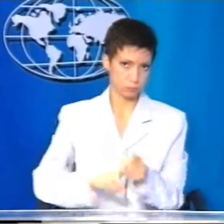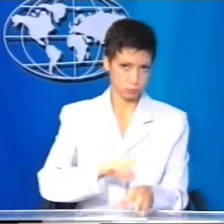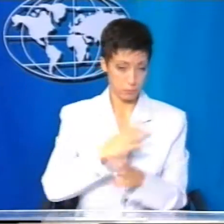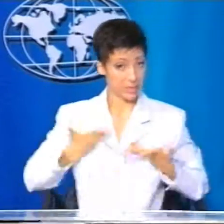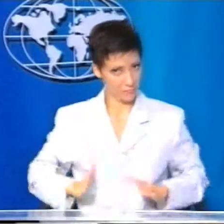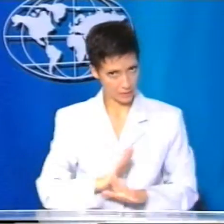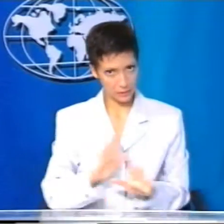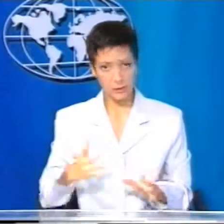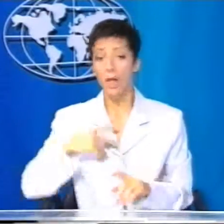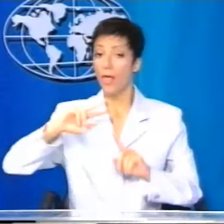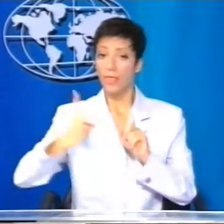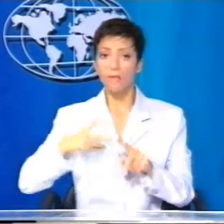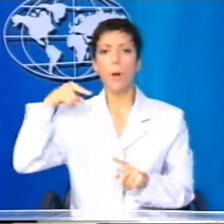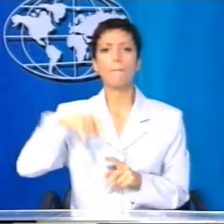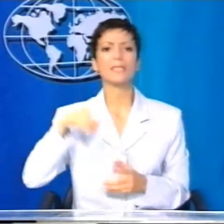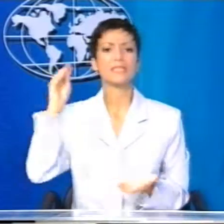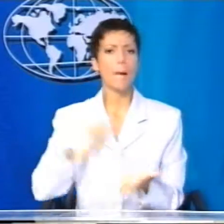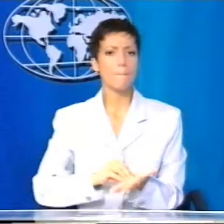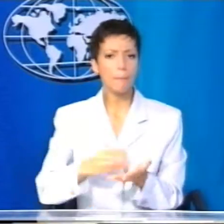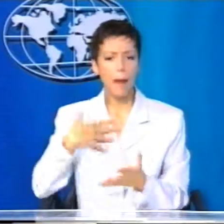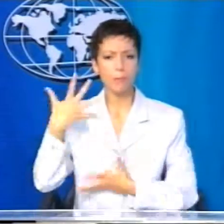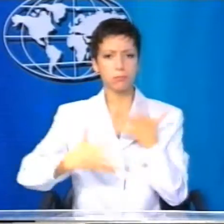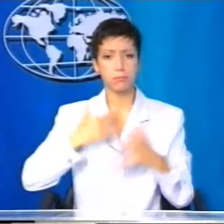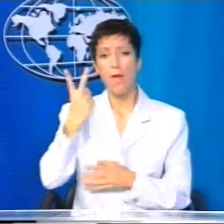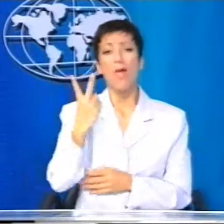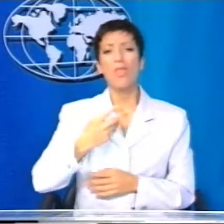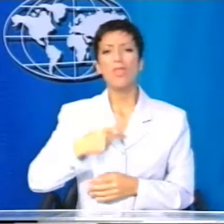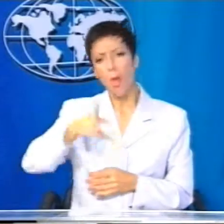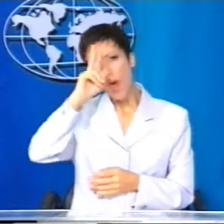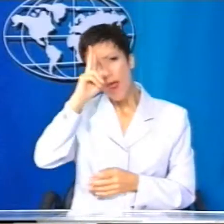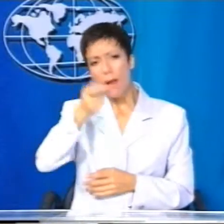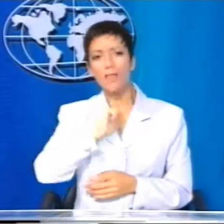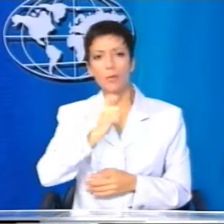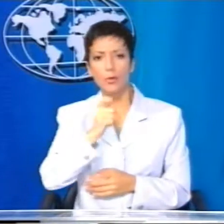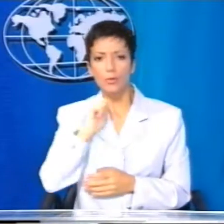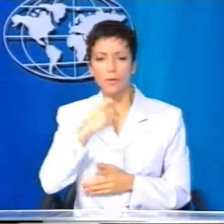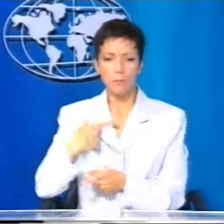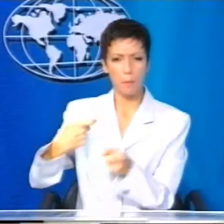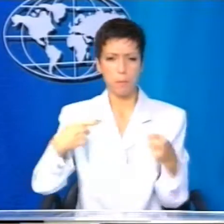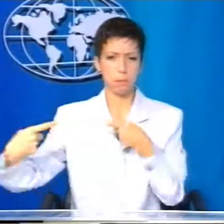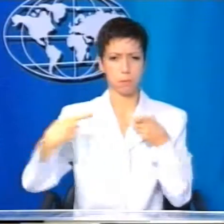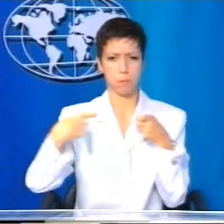κοντά στην Πρίστινα, δύο Γερμανοί δημοσιογράφοι τραυματίστηκαν θανάσιμα όταν δέχτηκαν πυροβολισμούς από αγνώστους.